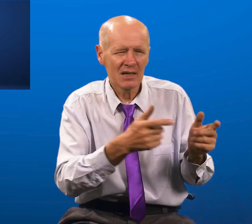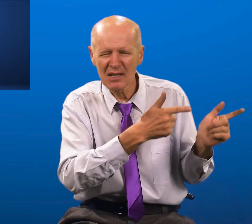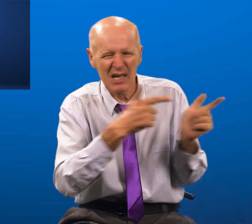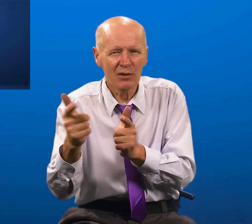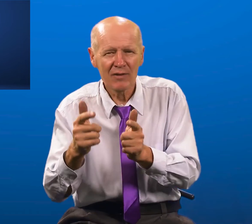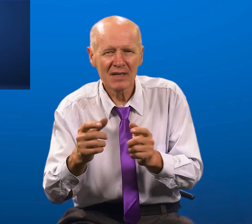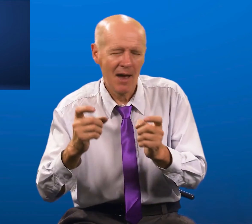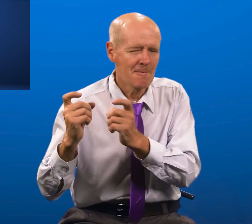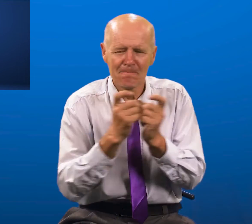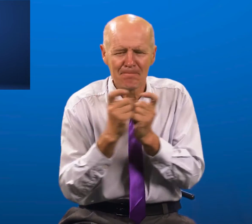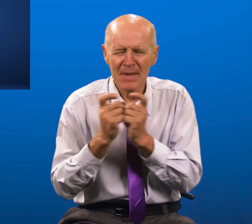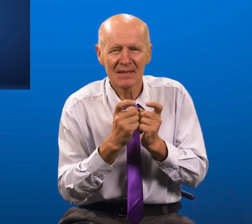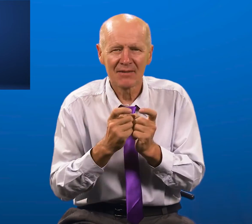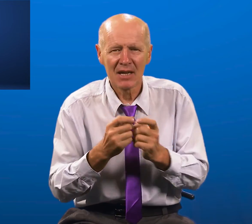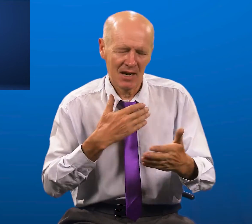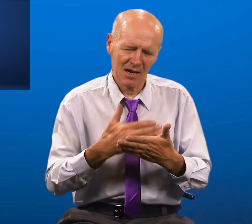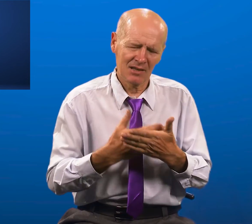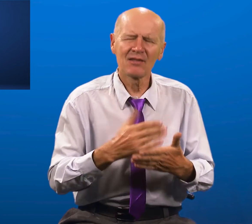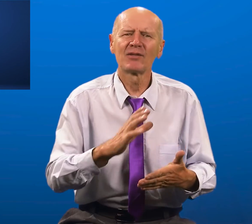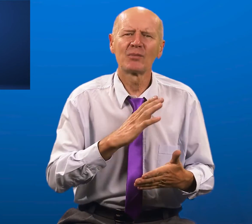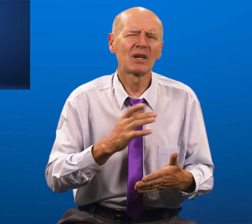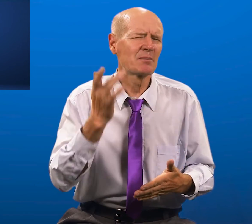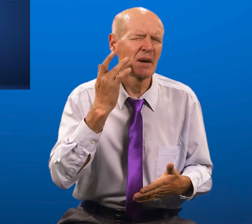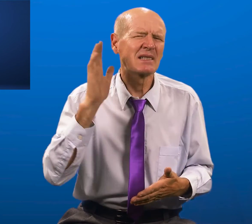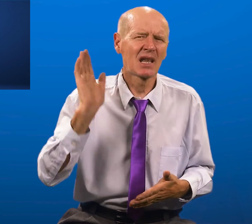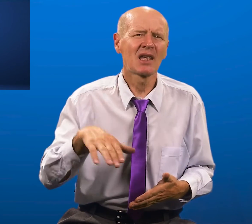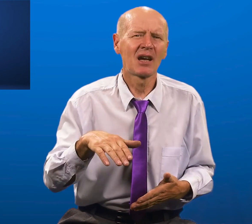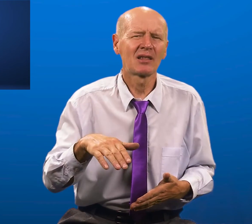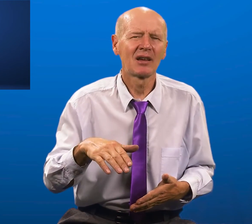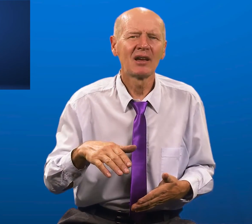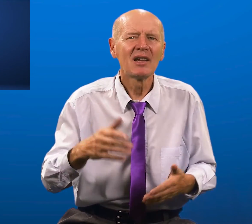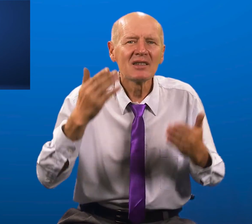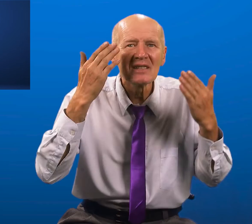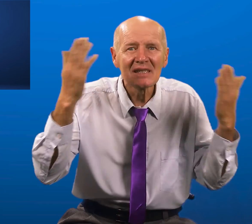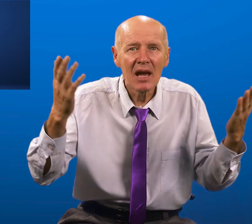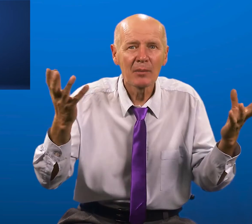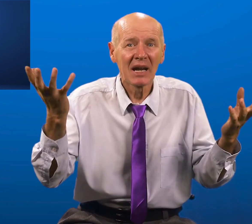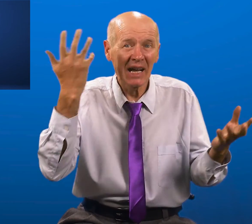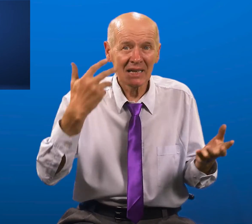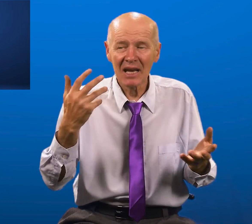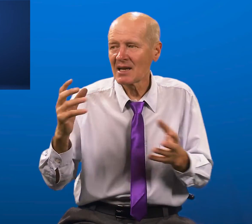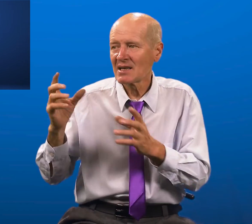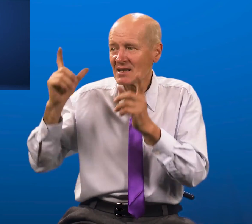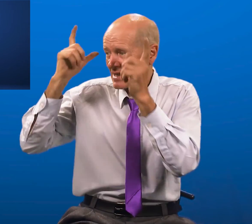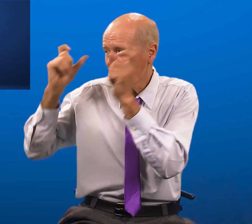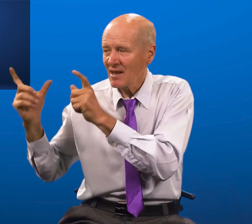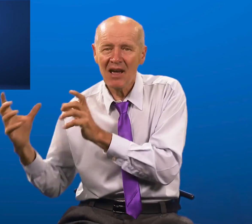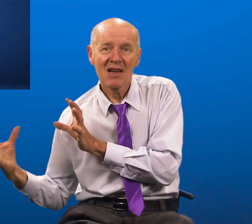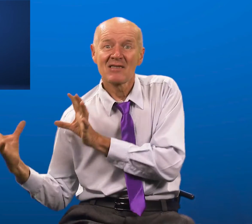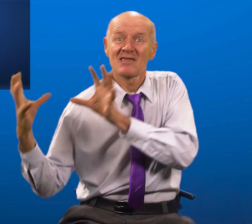битве, бодрствовать всегда, потому что мы не знаем, когда придет испытание и